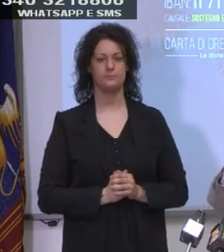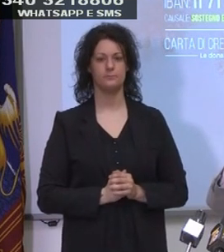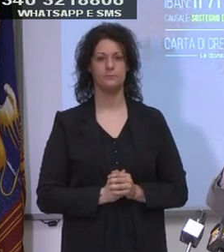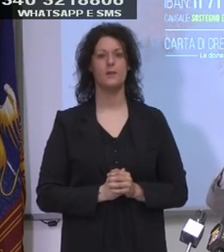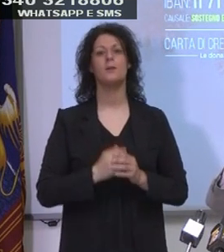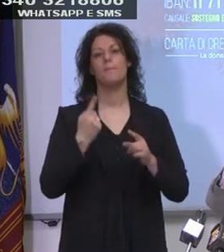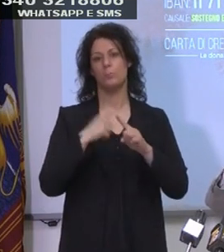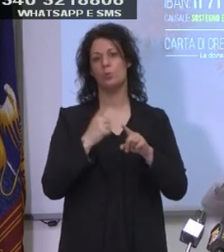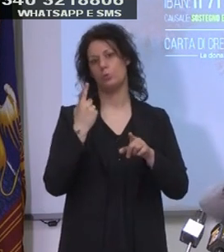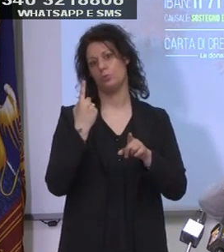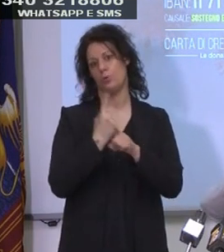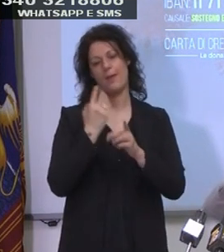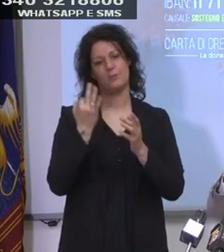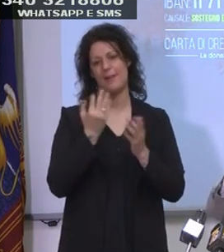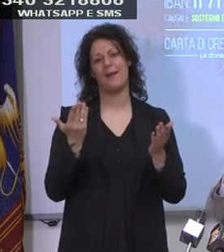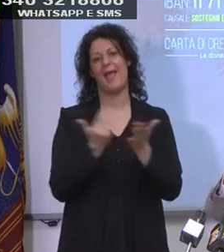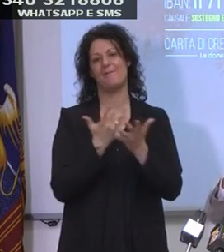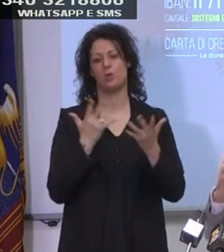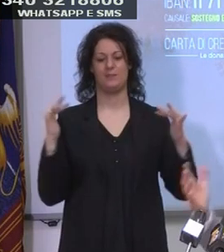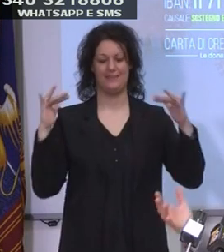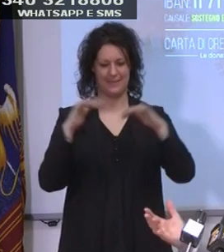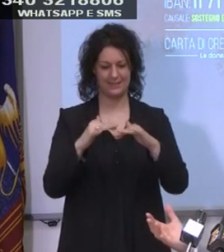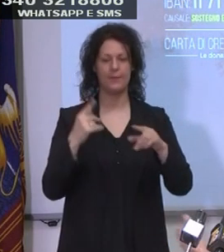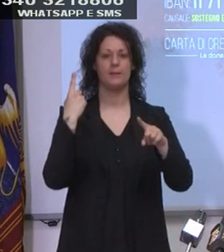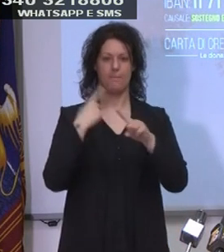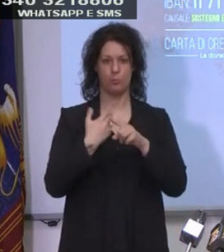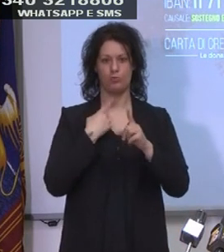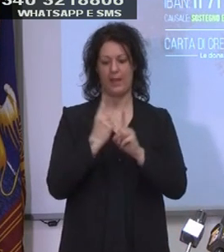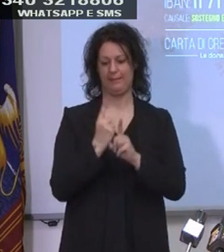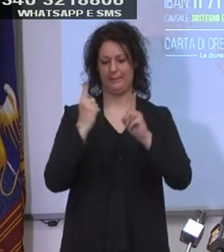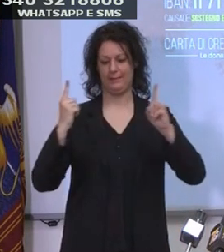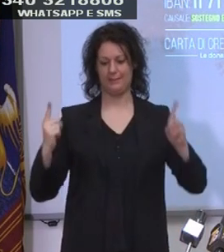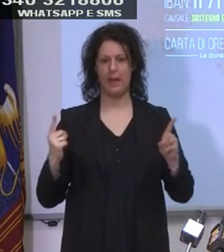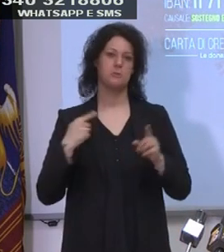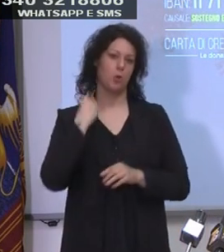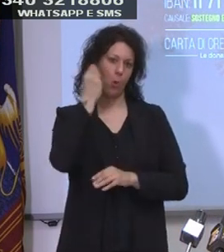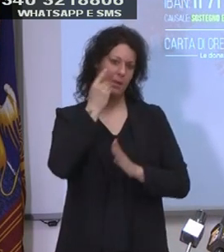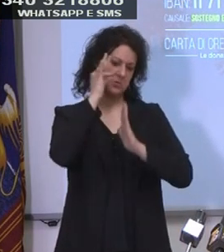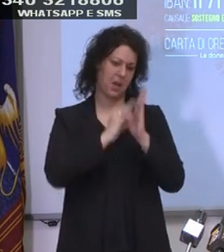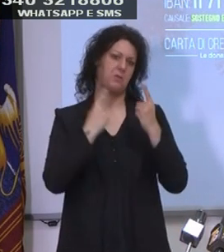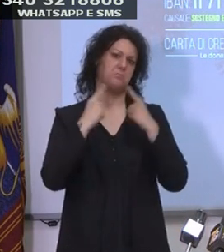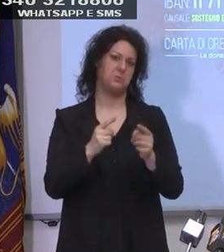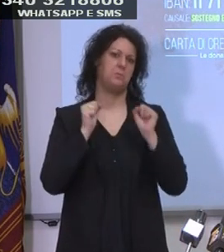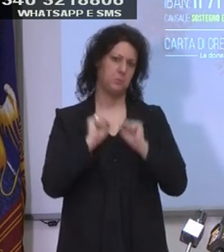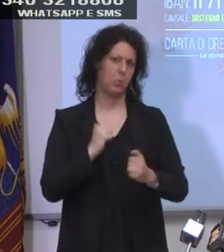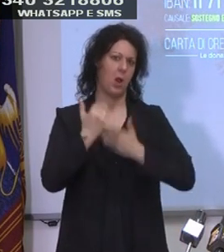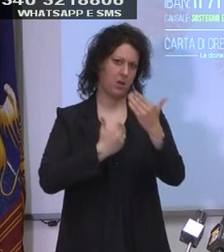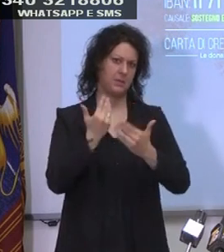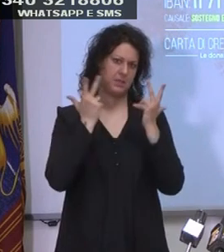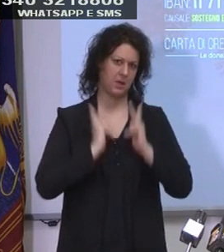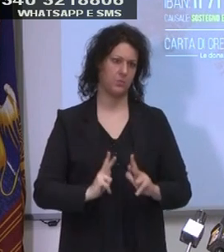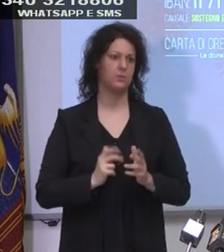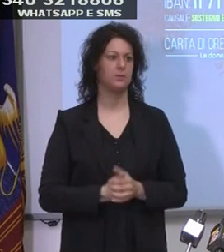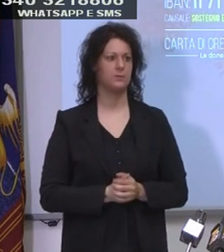gli assembramenti e aumentiamo il distanziamento sociale, direi che insomma, possa andare via abbastanza tranquillamente.